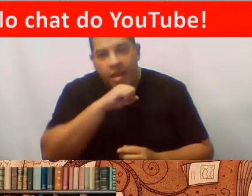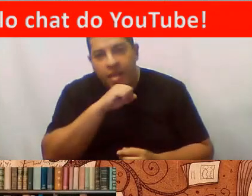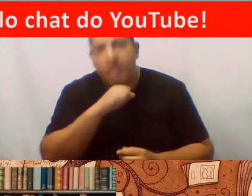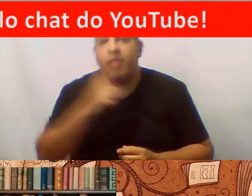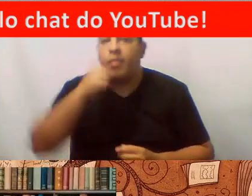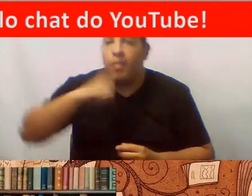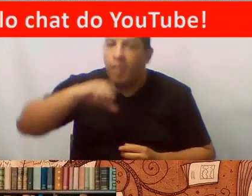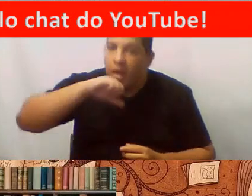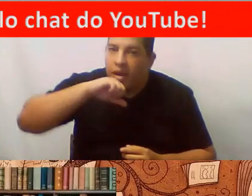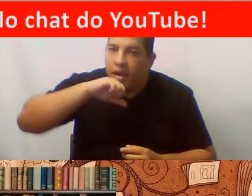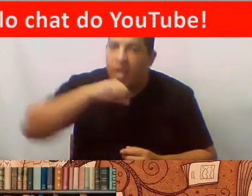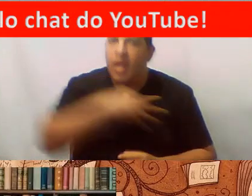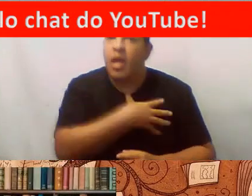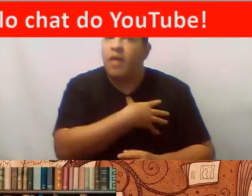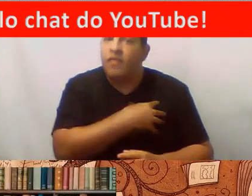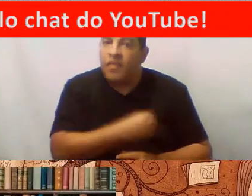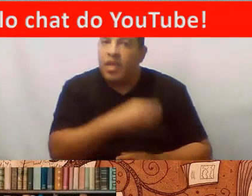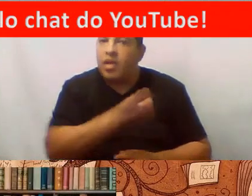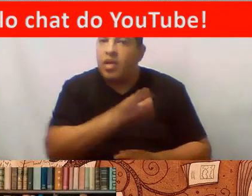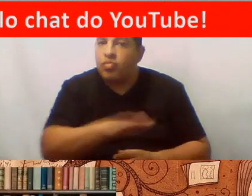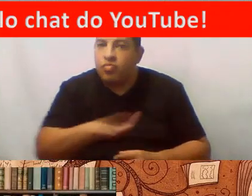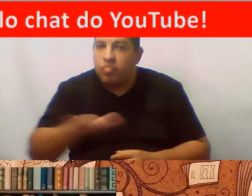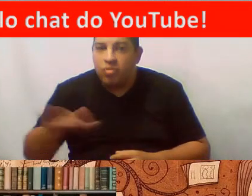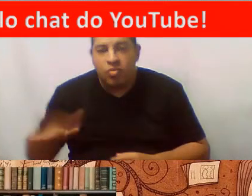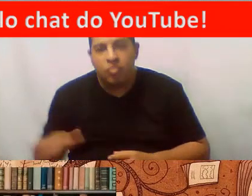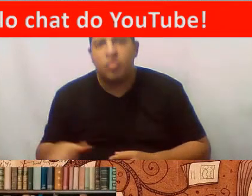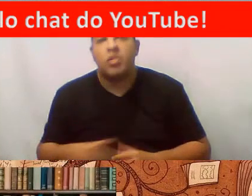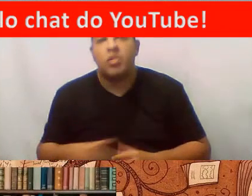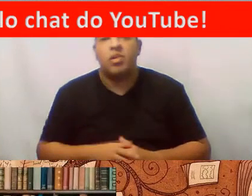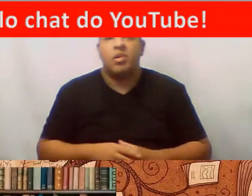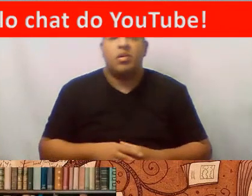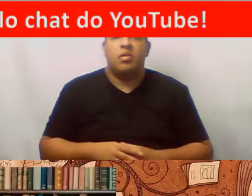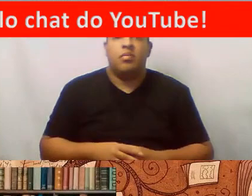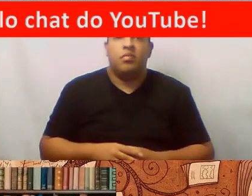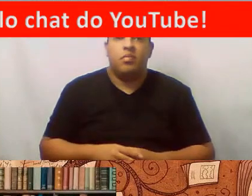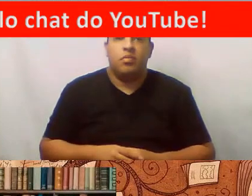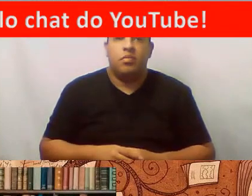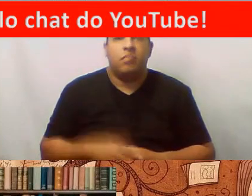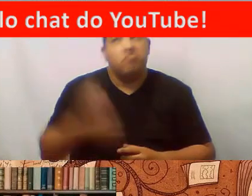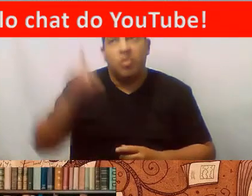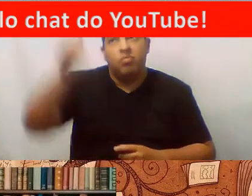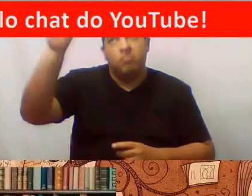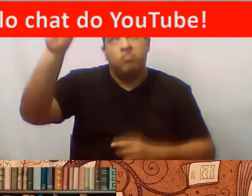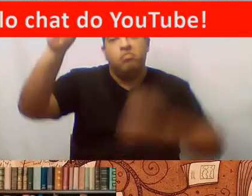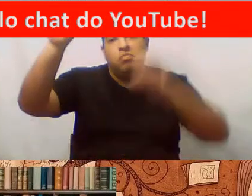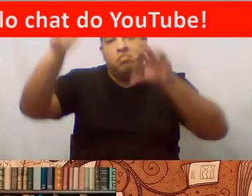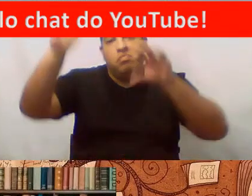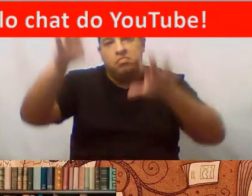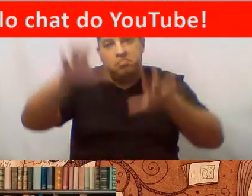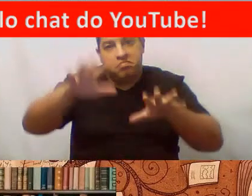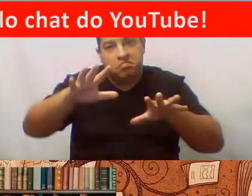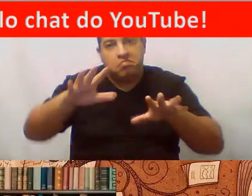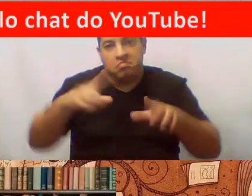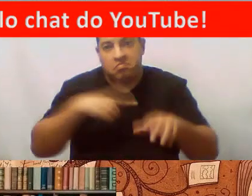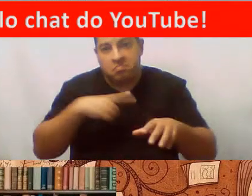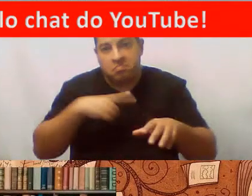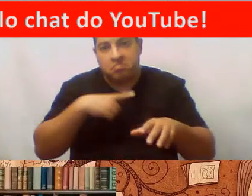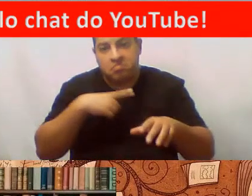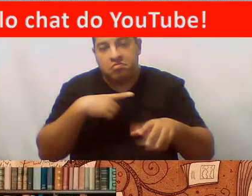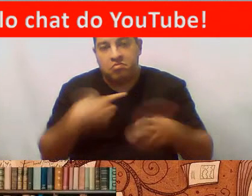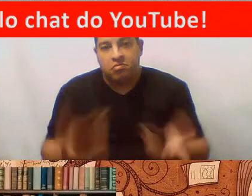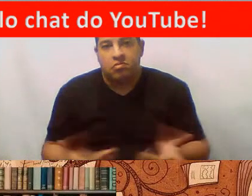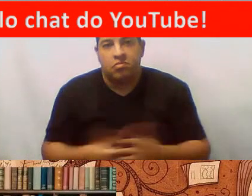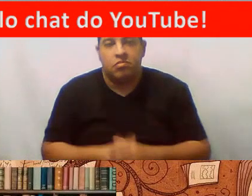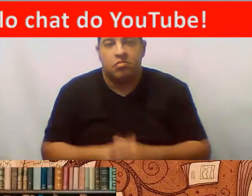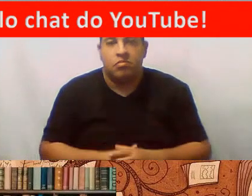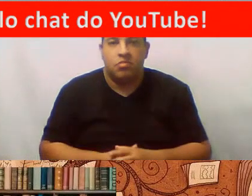Como sendo uma coisa de ordem sagrada, né? Consagrada por Deus, né? Tem todo um valor